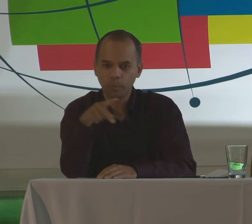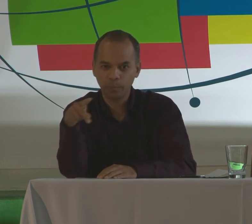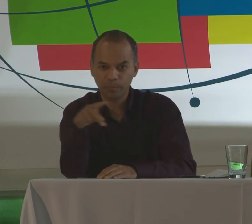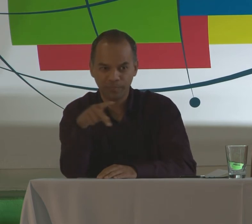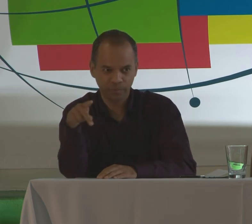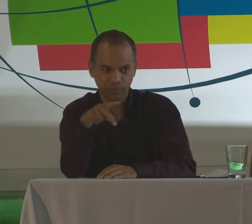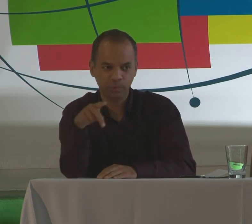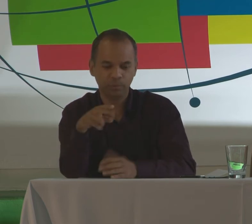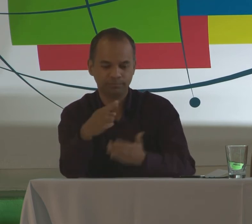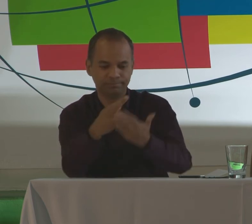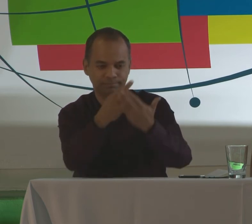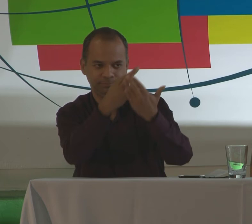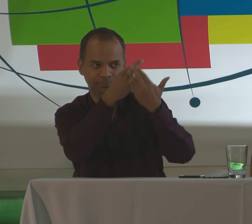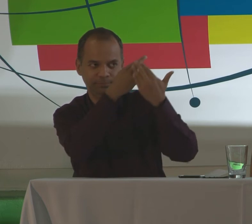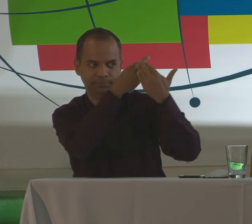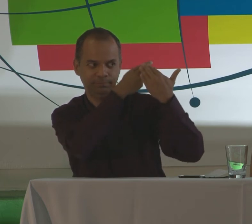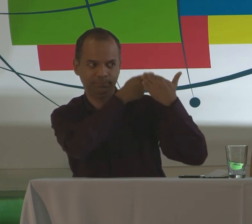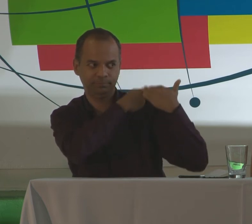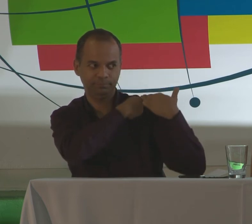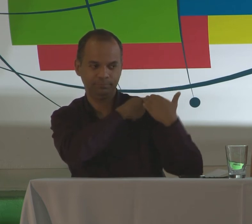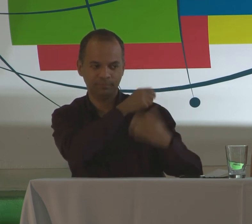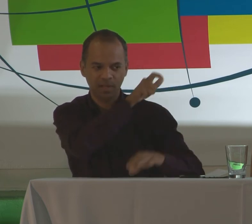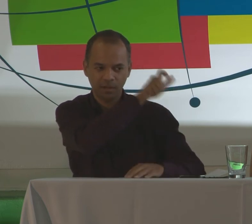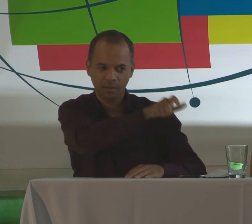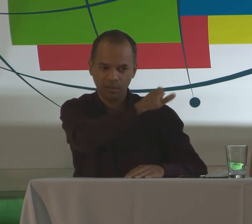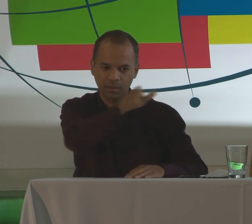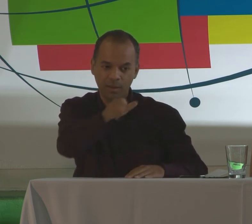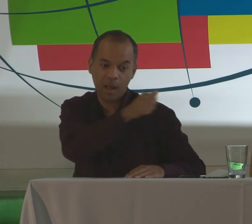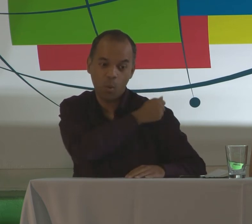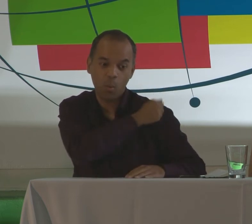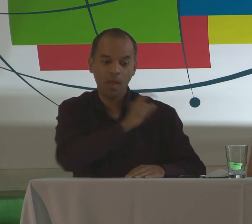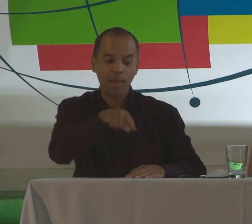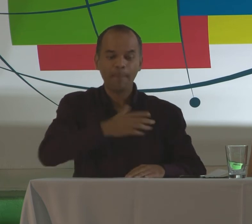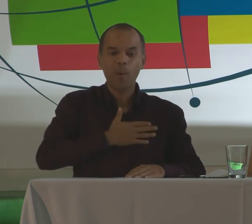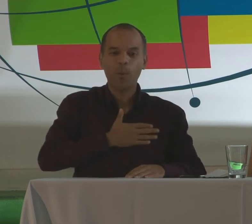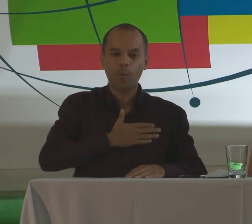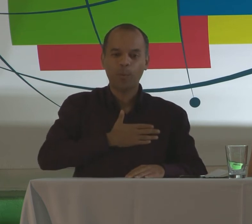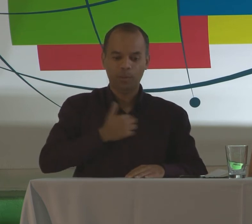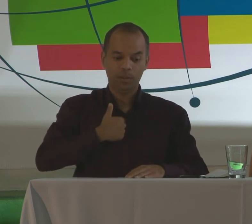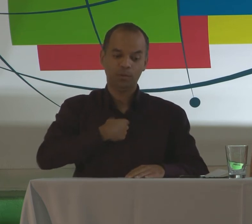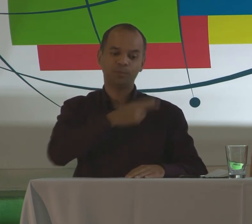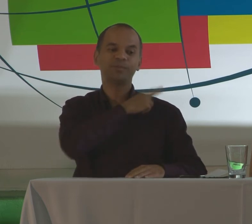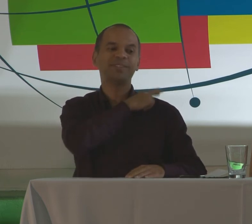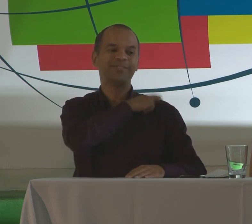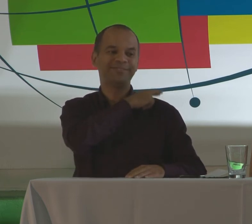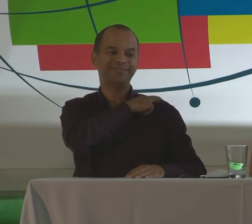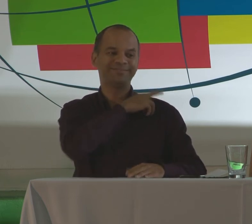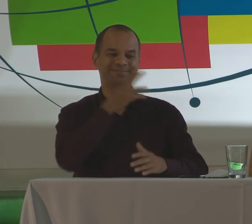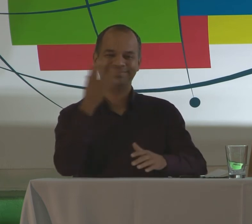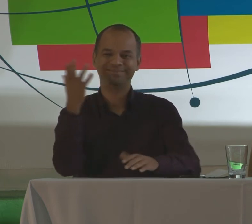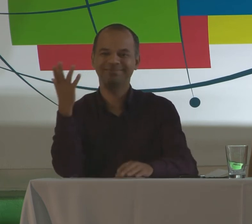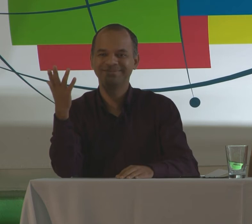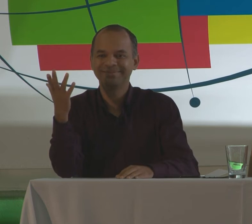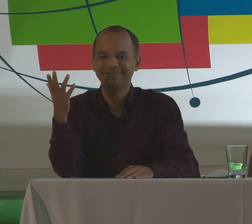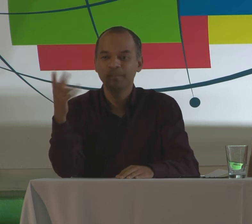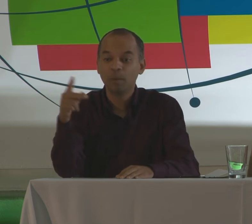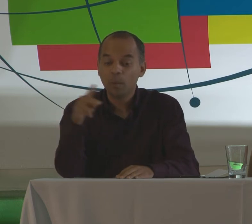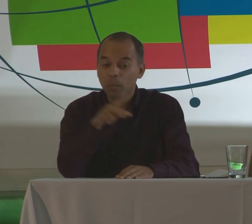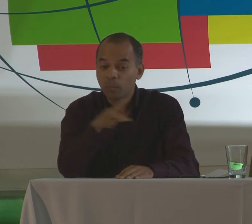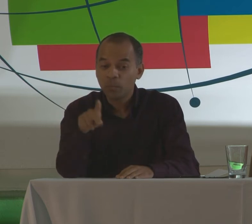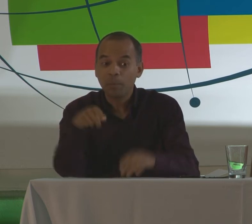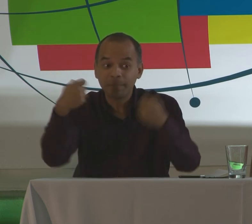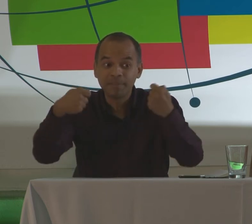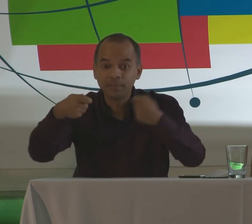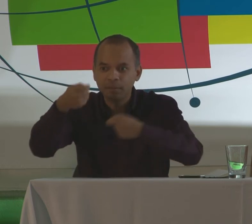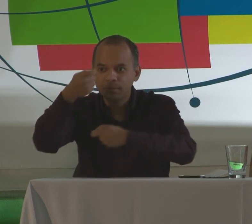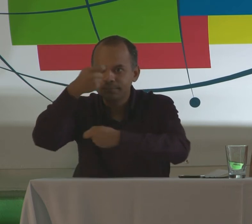alguma coisa, eu me recordo que o professor ele tem essa responsabilidade em relação a cada aluno. E hoje em